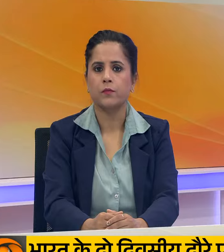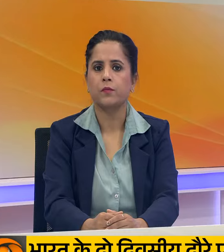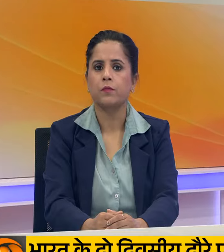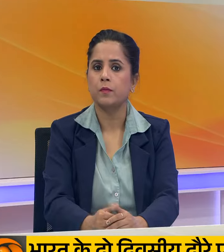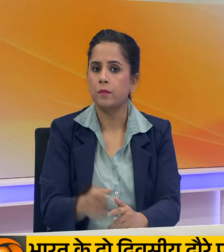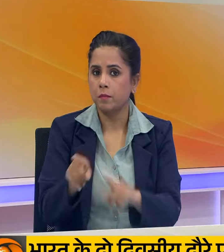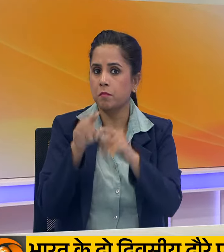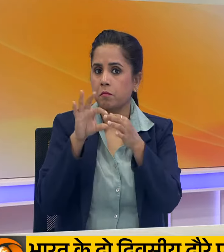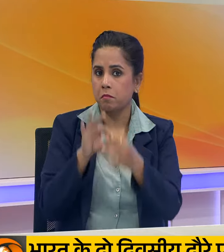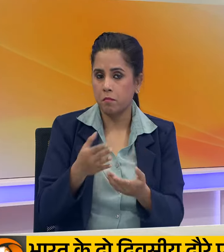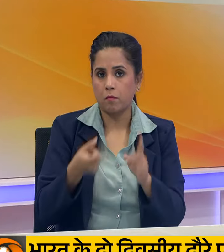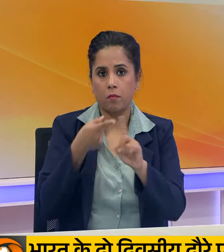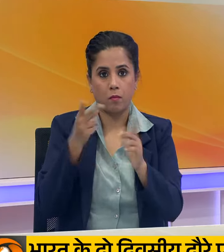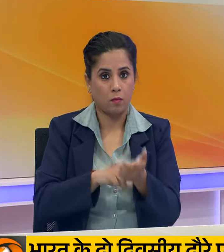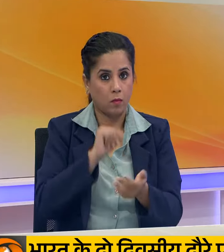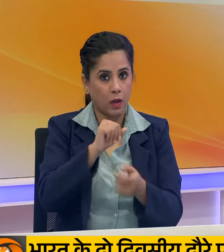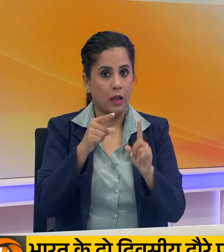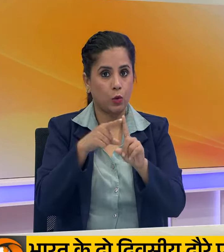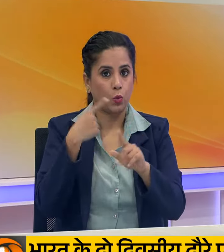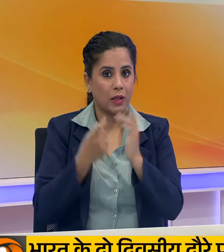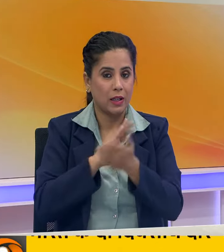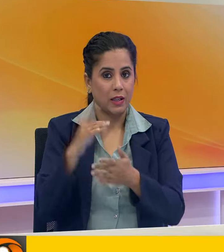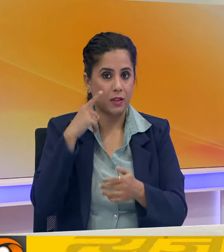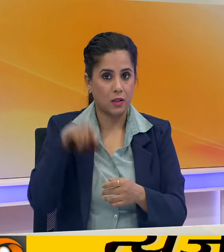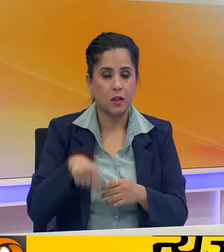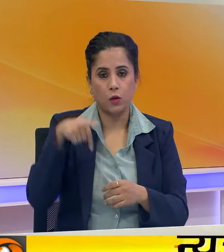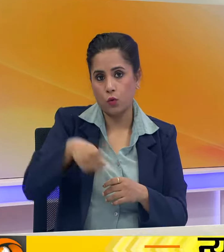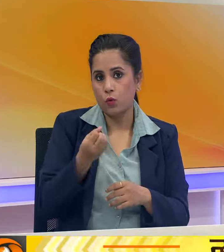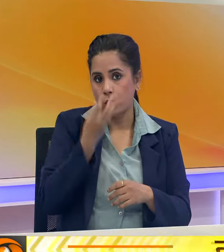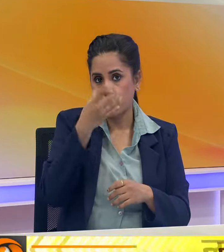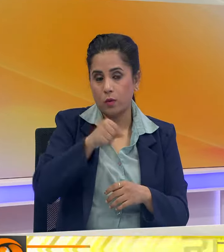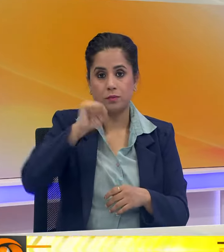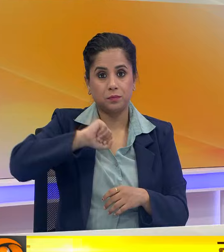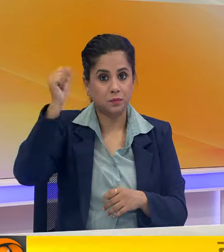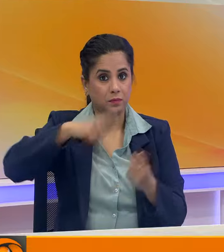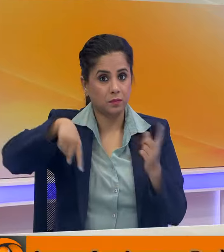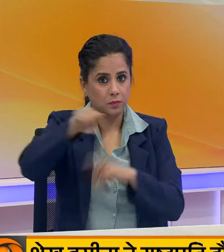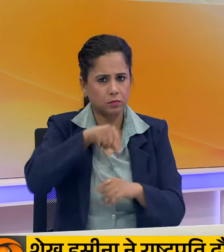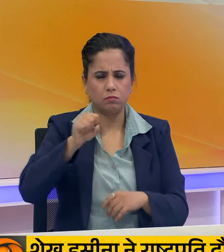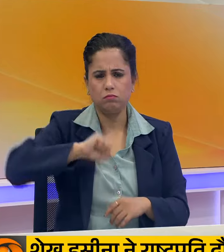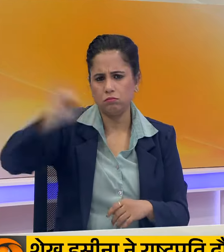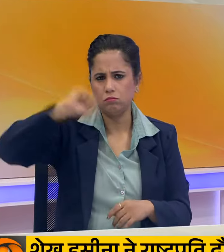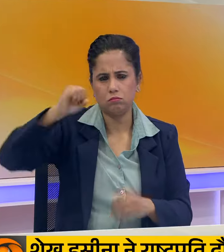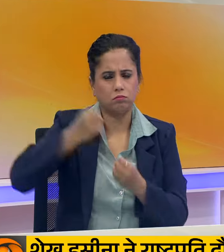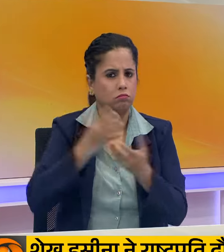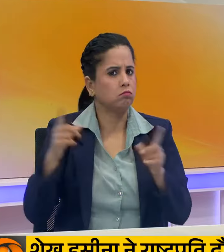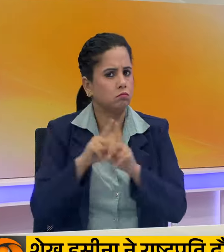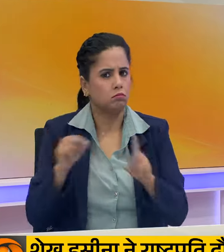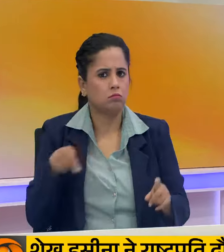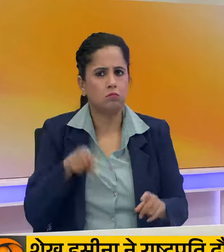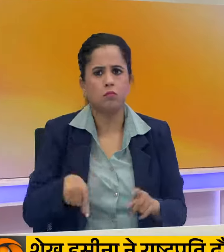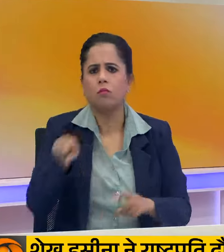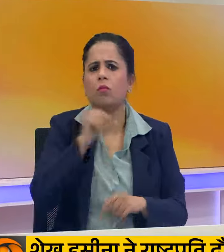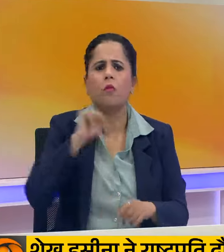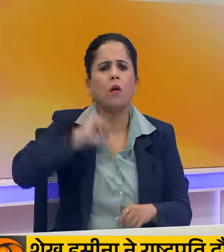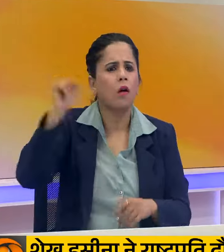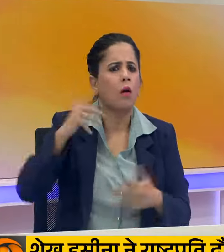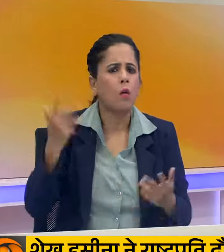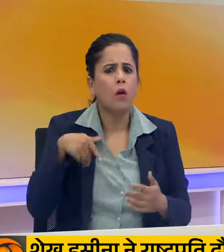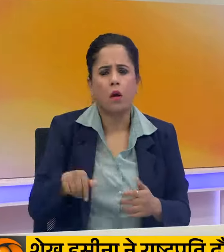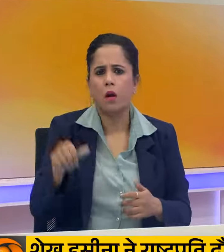इसी क्रम में तमिलनाडु के त्रिची में आज भाजपा कार्यकर्ताओं ने जमकर प्रदर्शन किया दरअसल यह प्रदर्शन